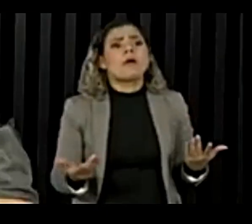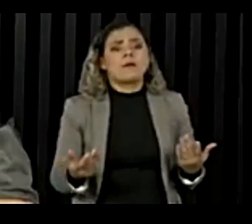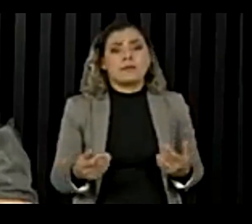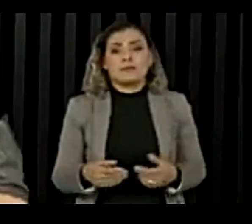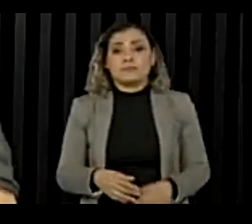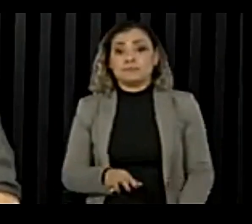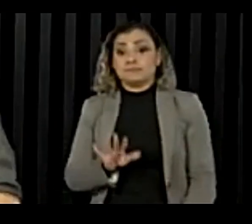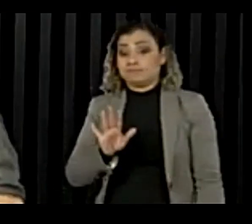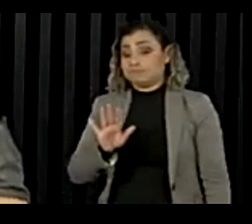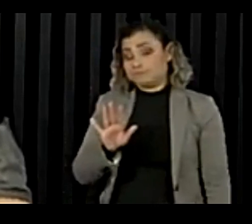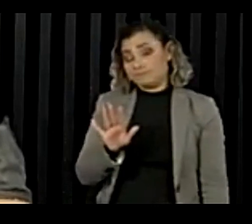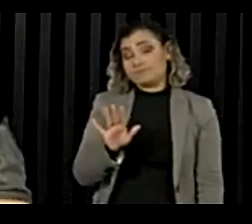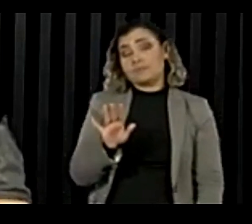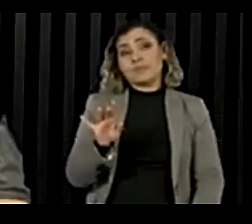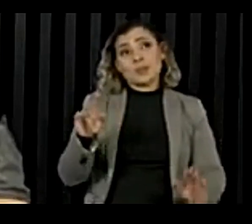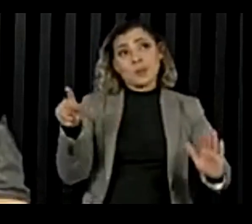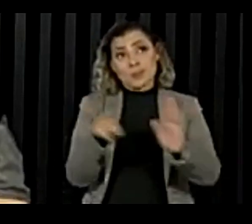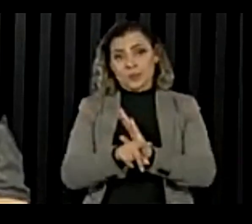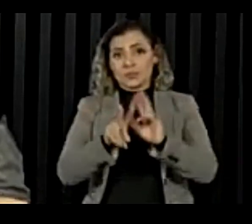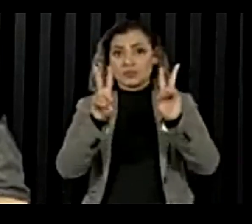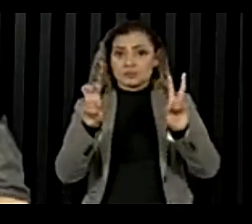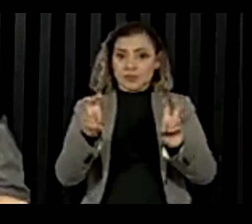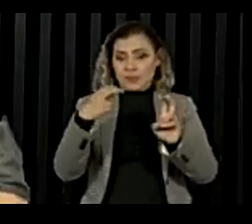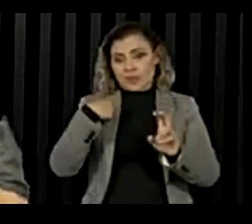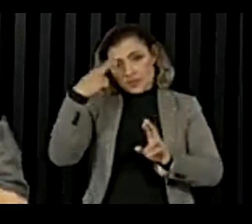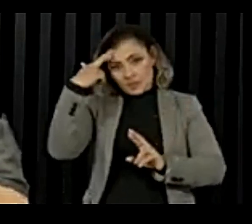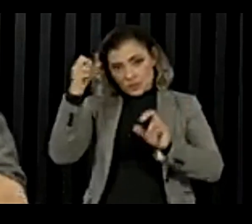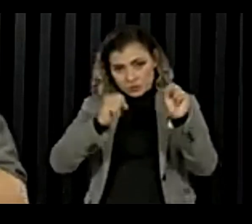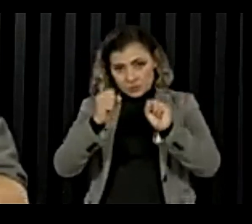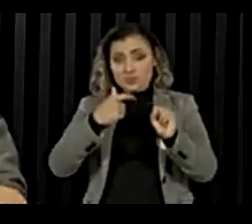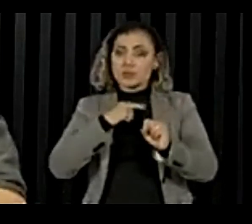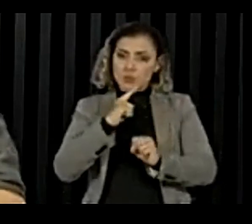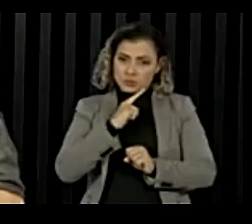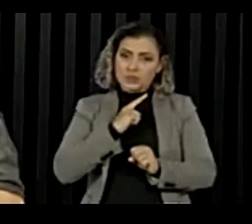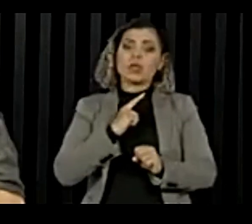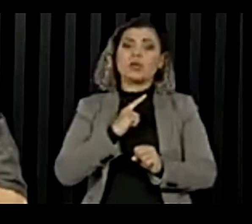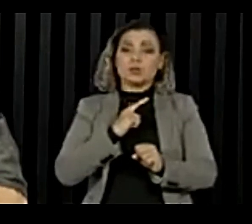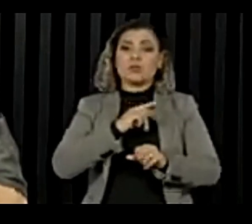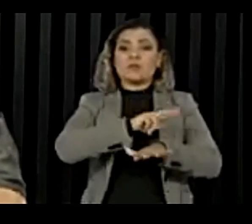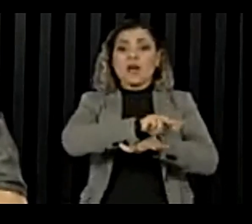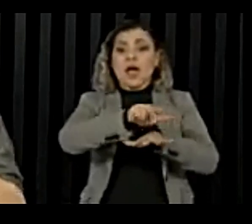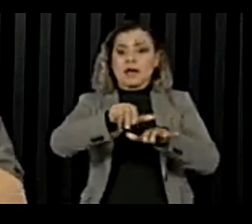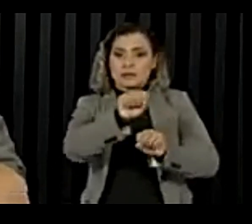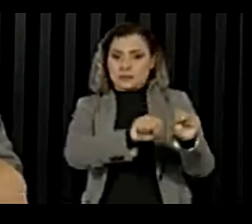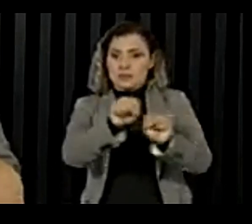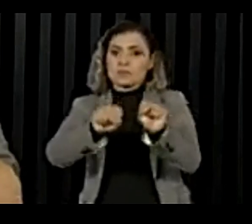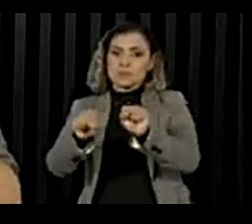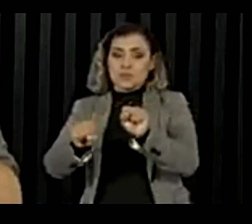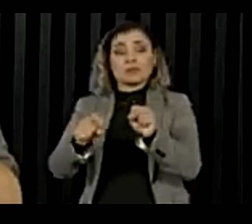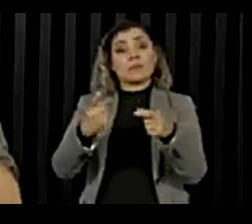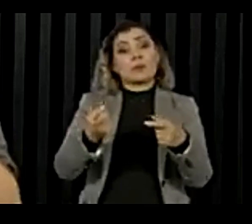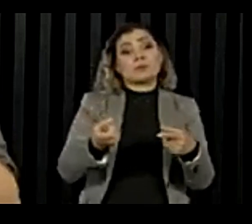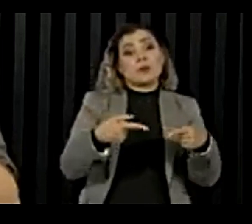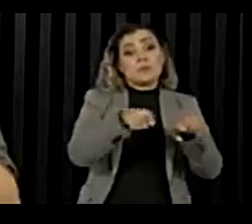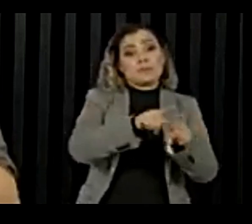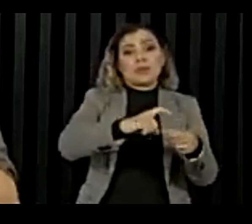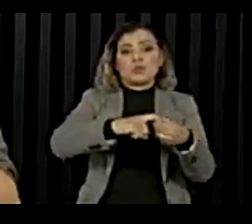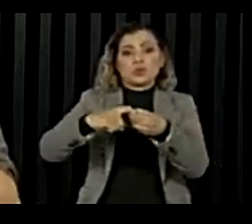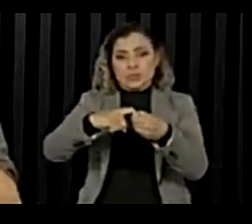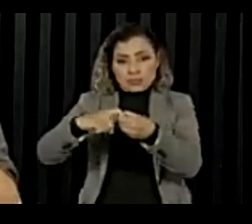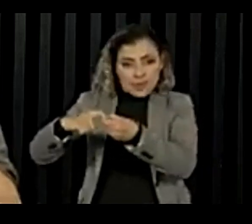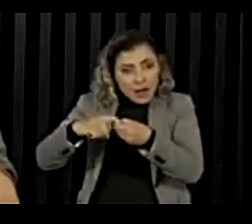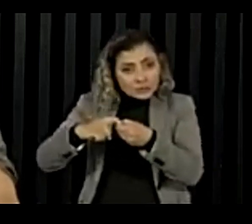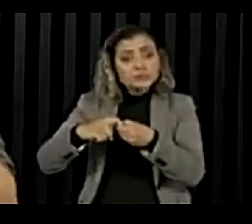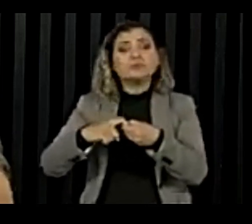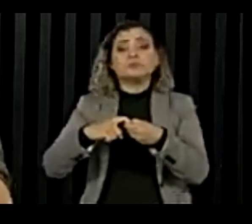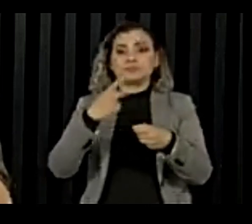Bom, a primeira pergunta a respeito da empresa, né? Hoje em dia eu tenho participação em diferentes empresas. A empresa que cuida dessas